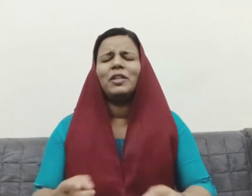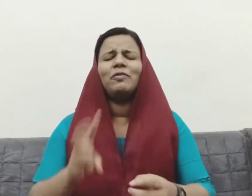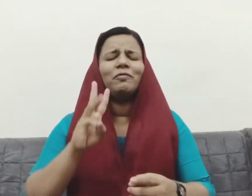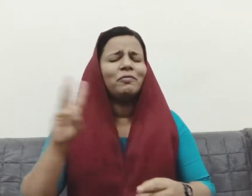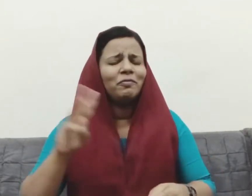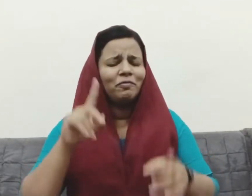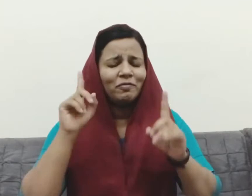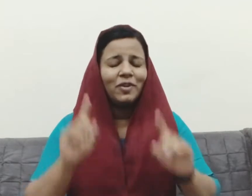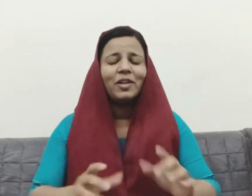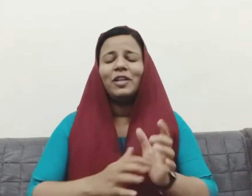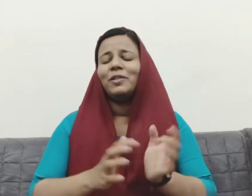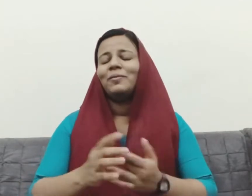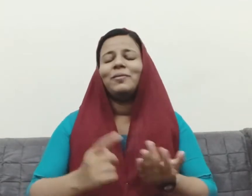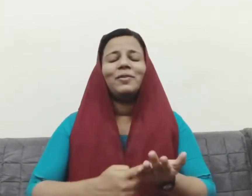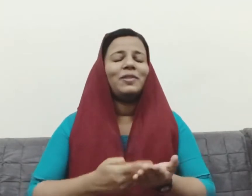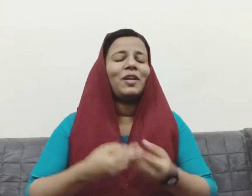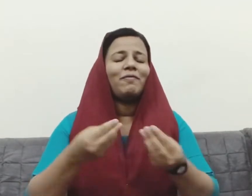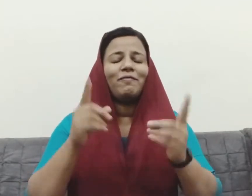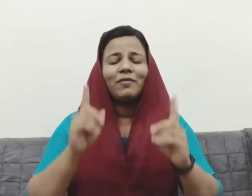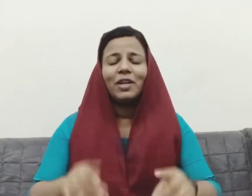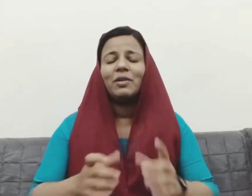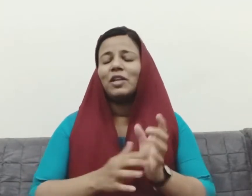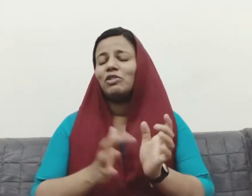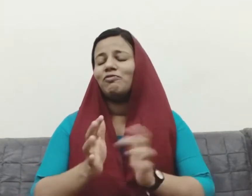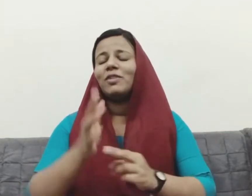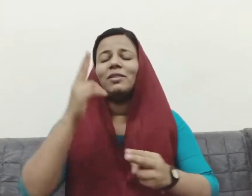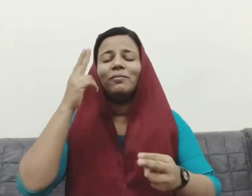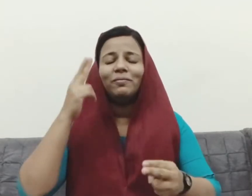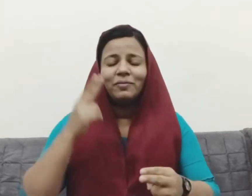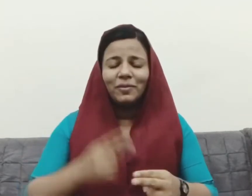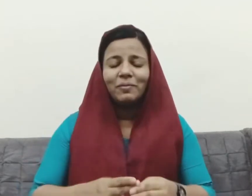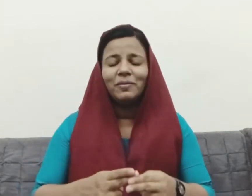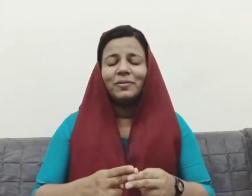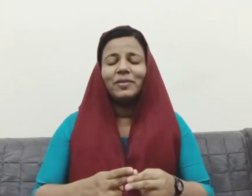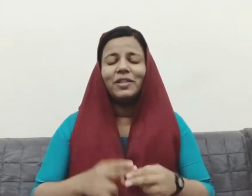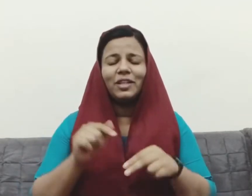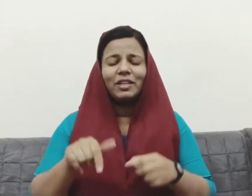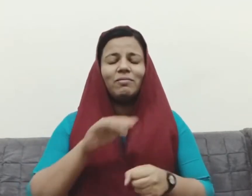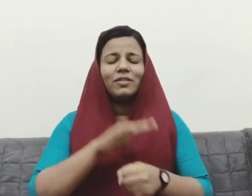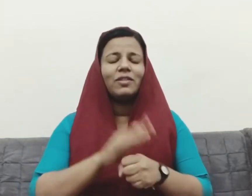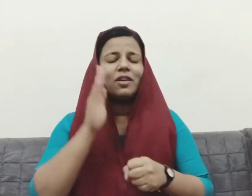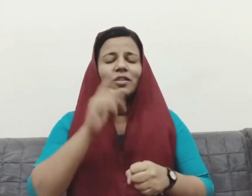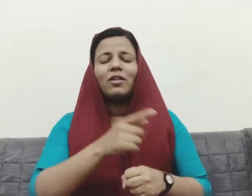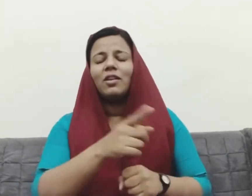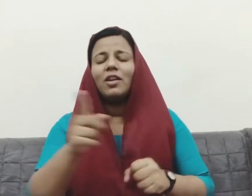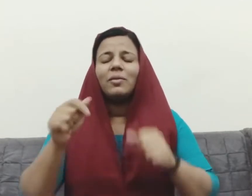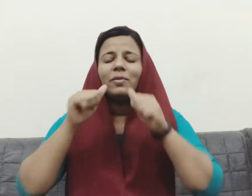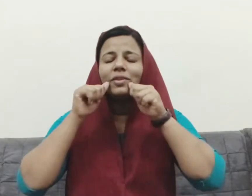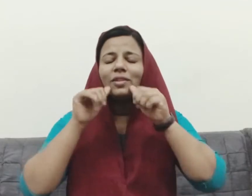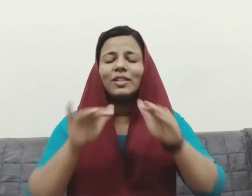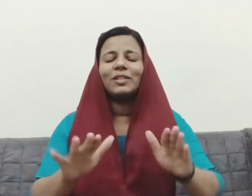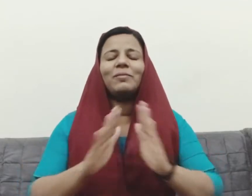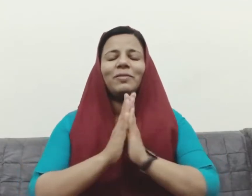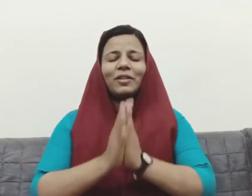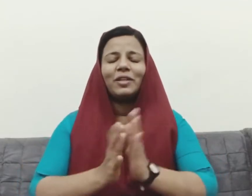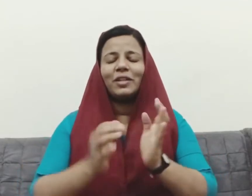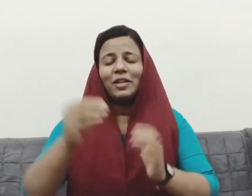തക്കണം. കർത്താവെ, ഇടവരുത്തുന്ന കൃപകൾക്കായിട്ട് സ്തോത്രം. പുത്രനാം യേശുവിൻ്റെ നാമത്തിൽ ഈ സന്ദേശങ്ങൾ കേൾക്കുന്ന ഓരോരുത്തരെയും അനുഗ്രഹിച്ചു പ്രാർത്ഥിക്കുന്നു.